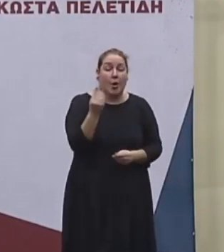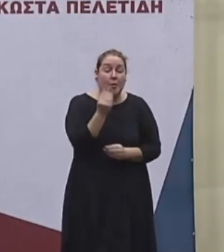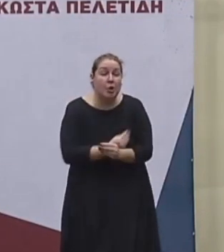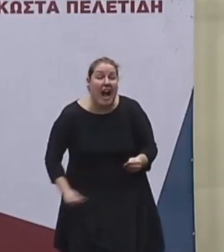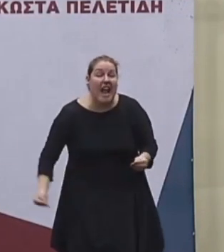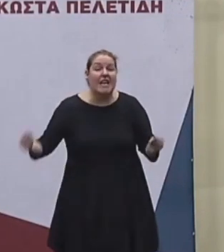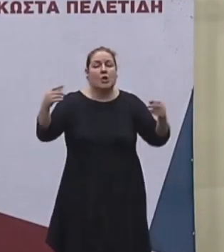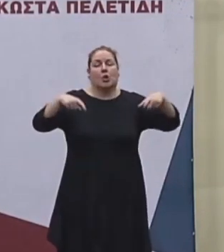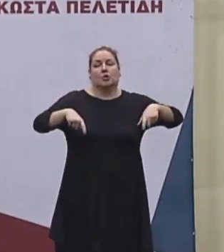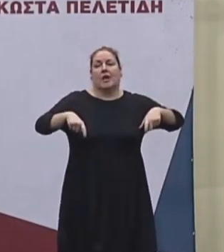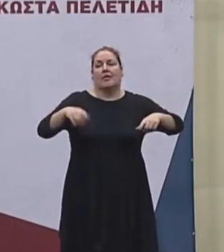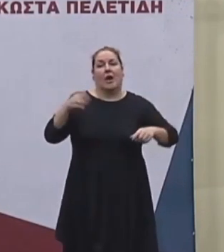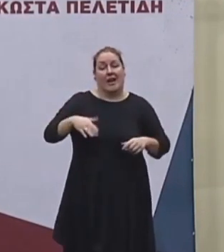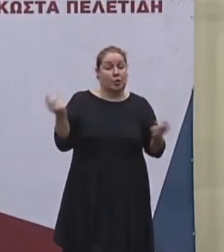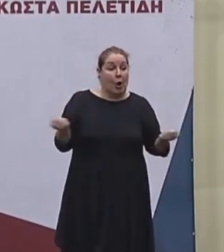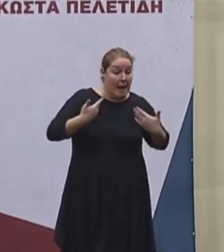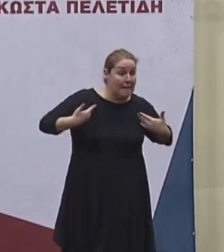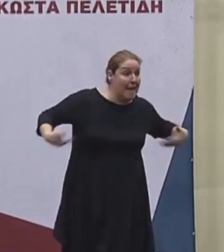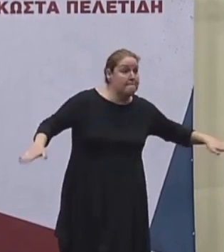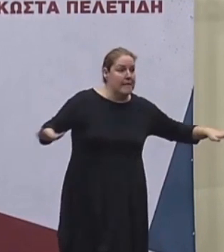στάδιο, αλλά αυτό το κάναμε εμείς.